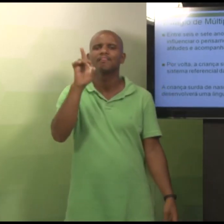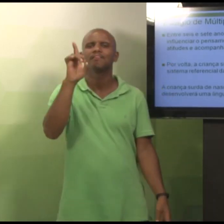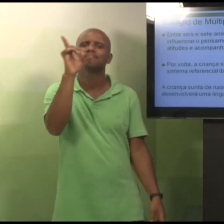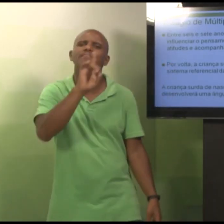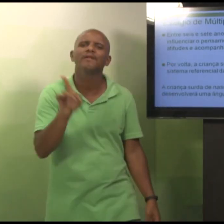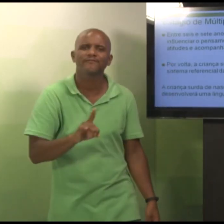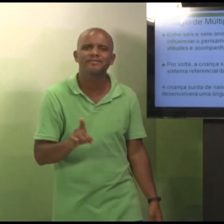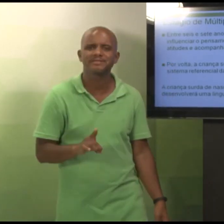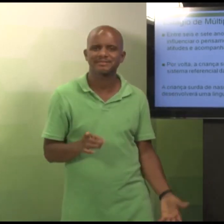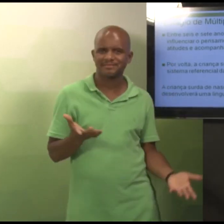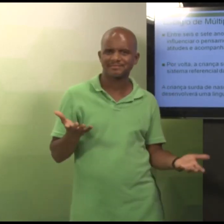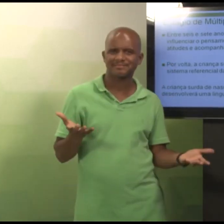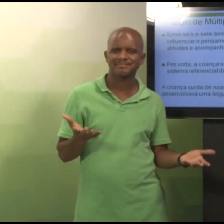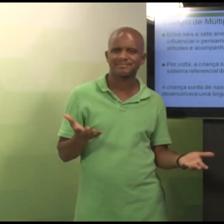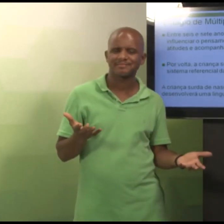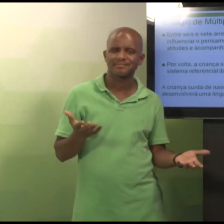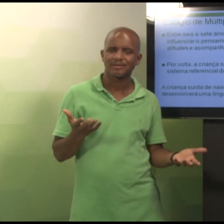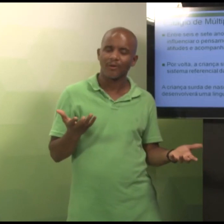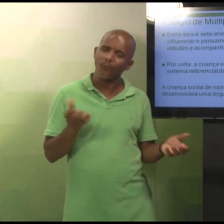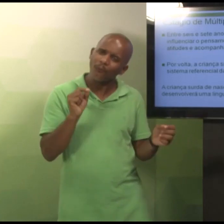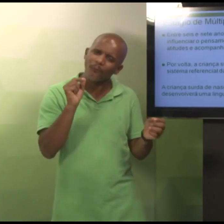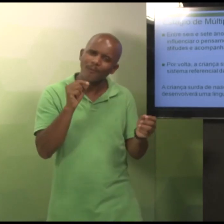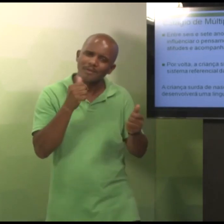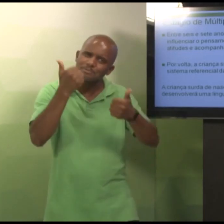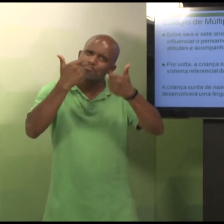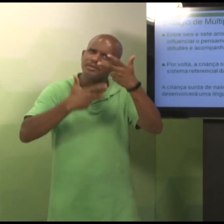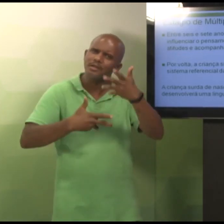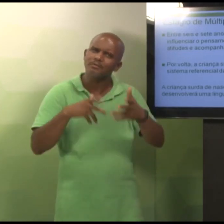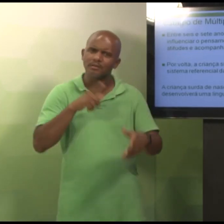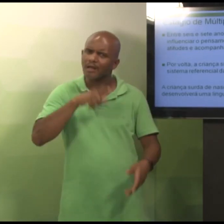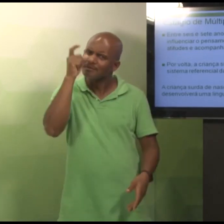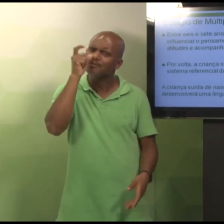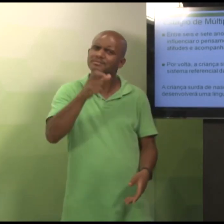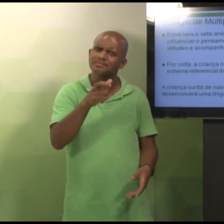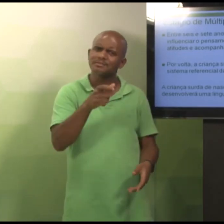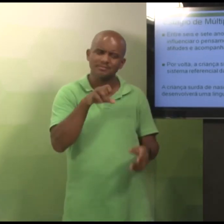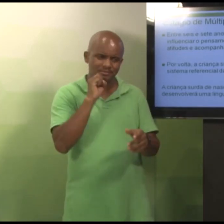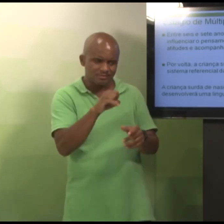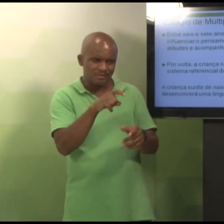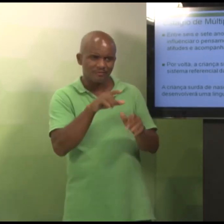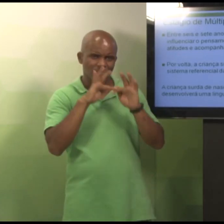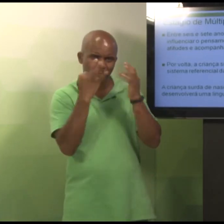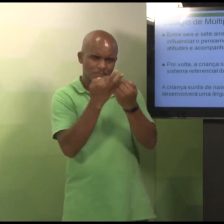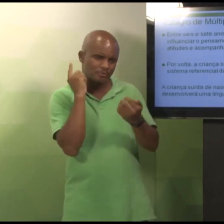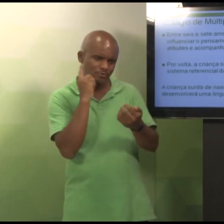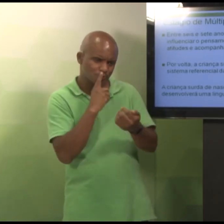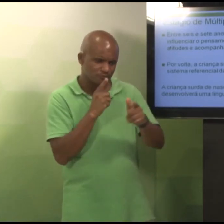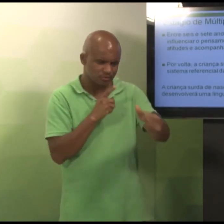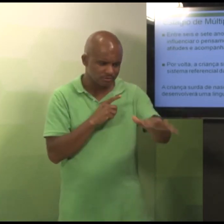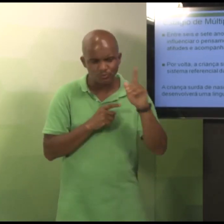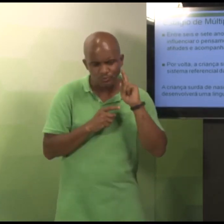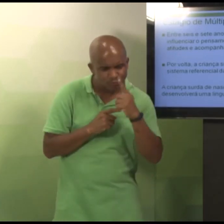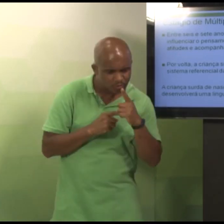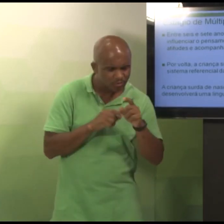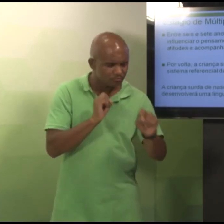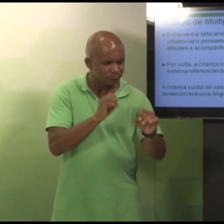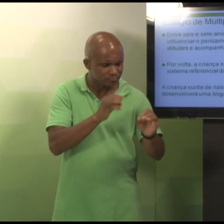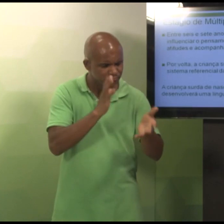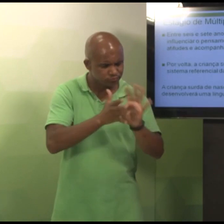ele será visto como deficiente. Percebam que interessante essa explicação. Com a família de surdos crescendo naquele